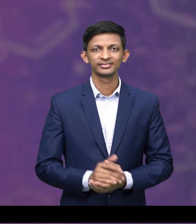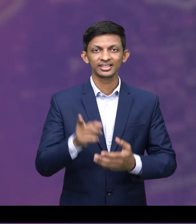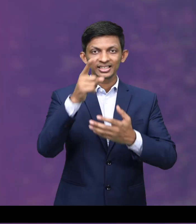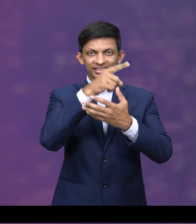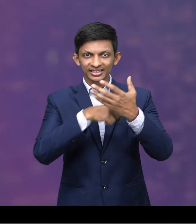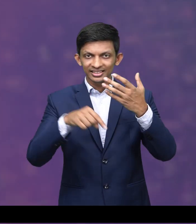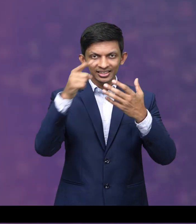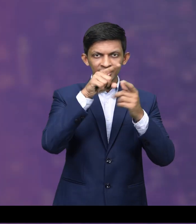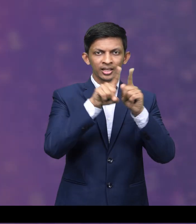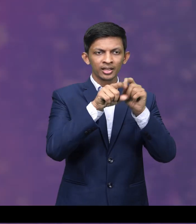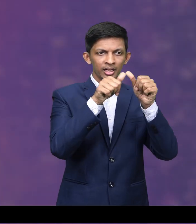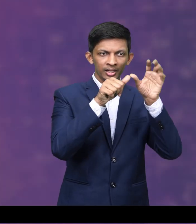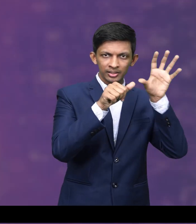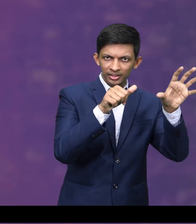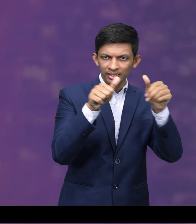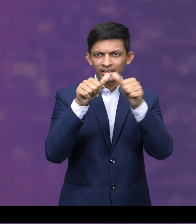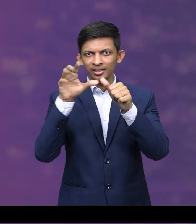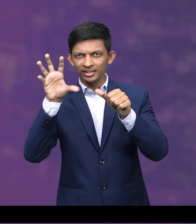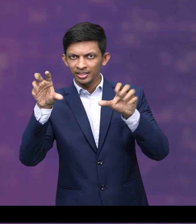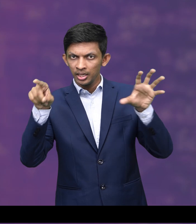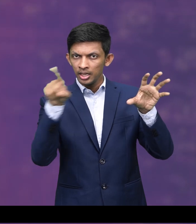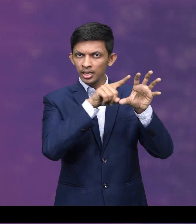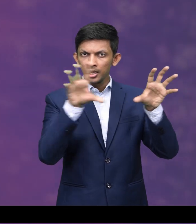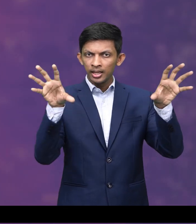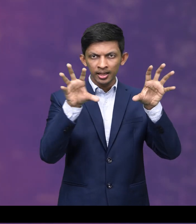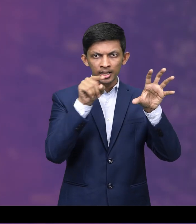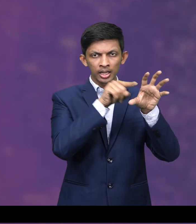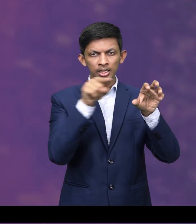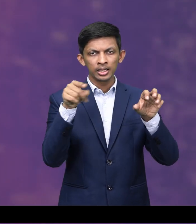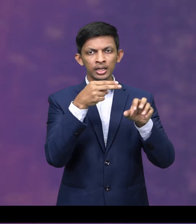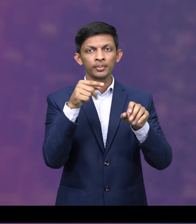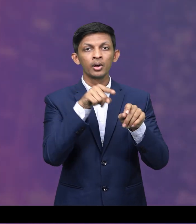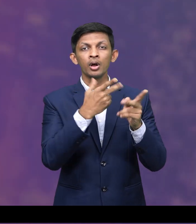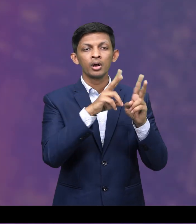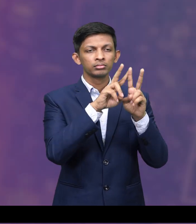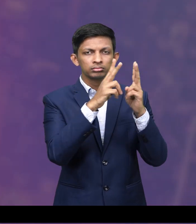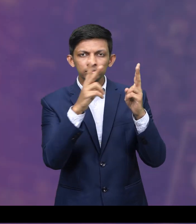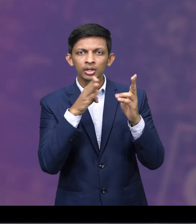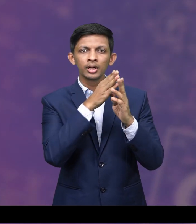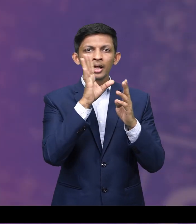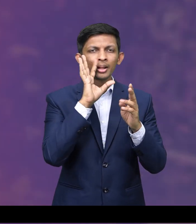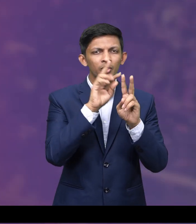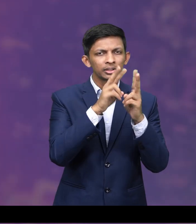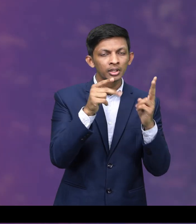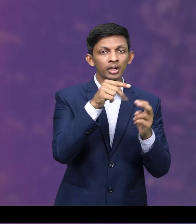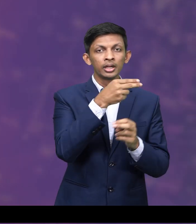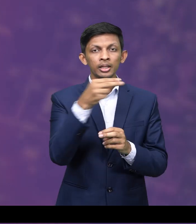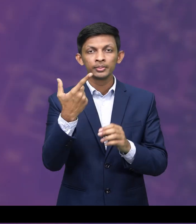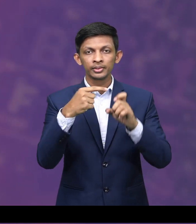ఒక మూలకం యొక్క ఎలక్ట్రాన్ అనుబంధాన్ని ఆ మూలకం యొక్క ఎలక్ట్రాన్ లాభం ఎంథాల్పీ అని కూడా